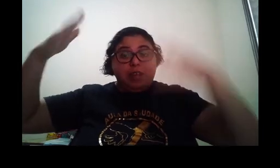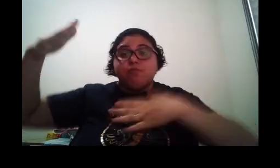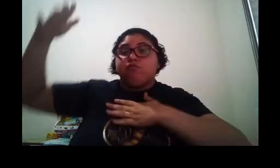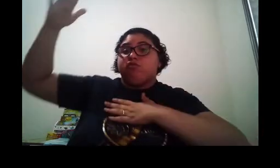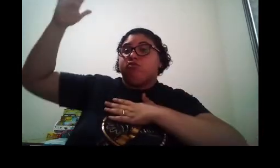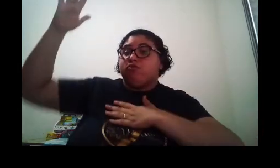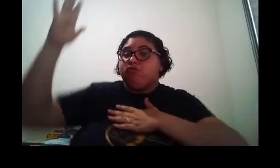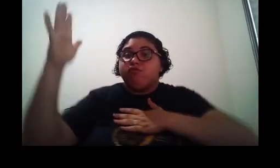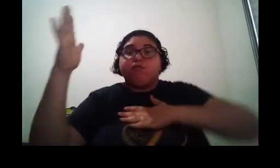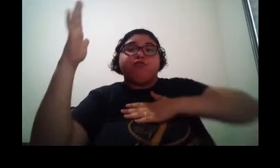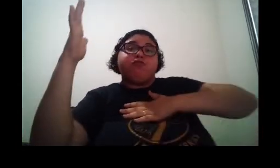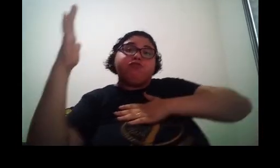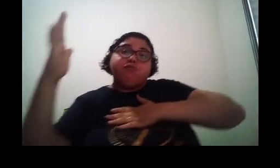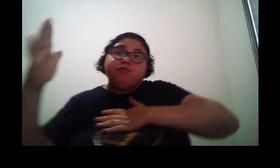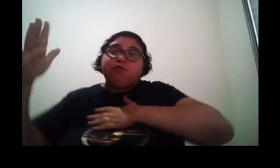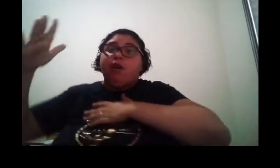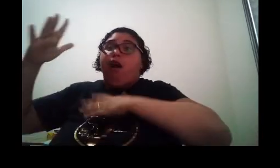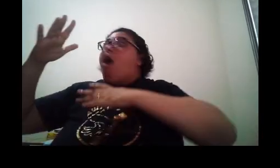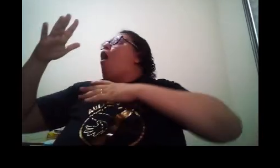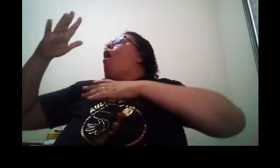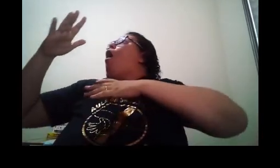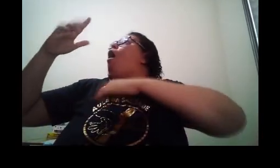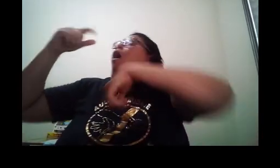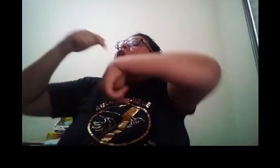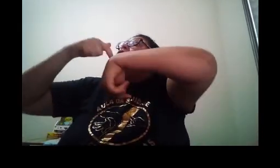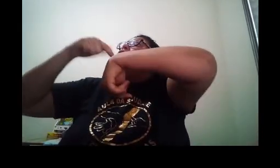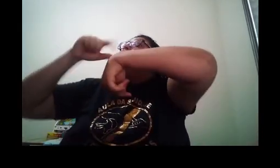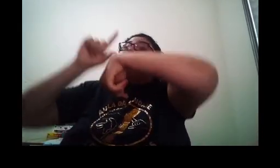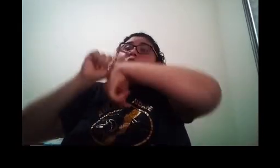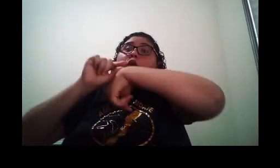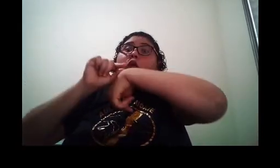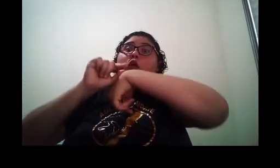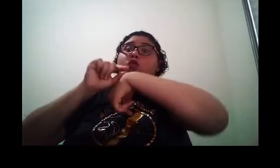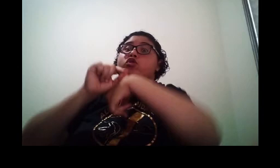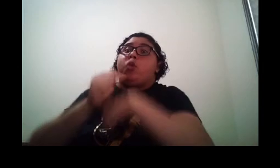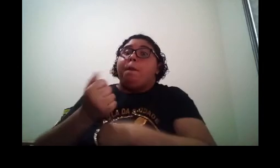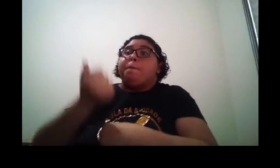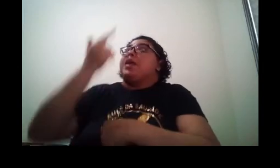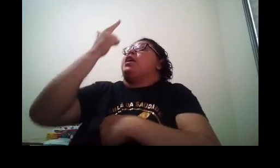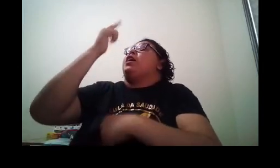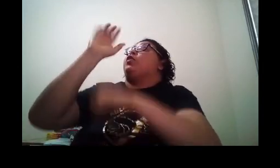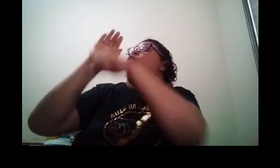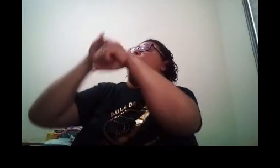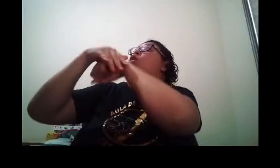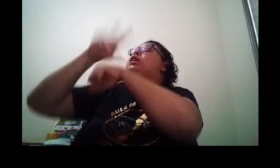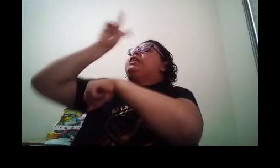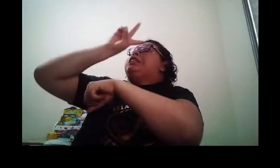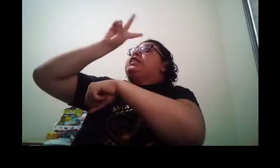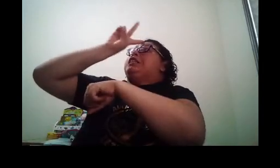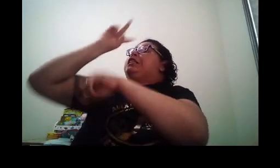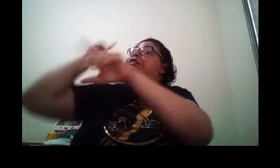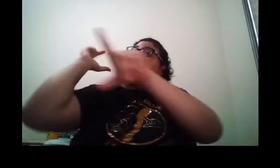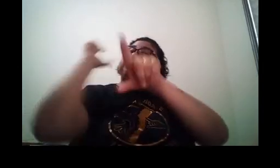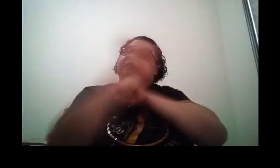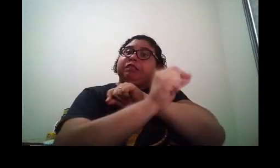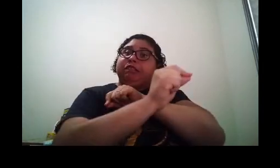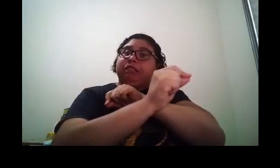quando ela vê que chegou o horário da meia-noite, o que acontece? Ela sai correndo. E ela perde o quê? O